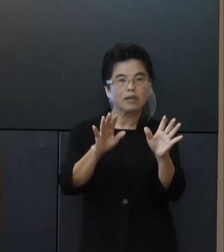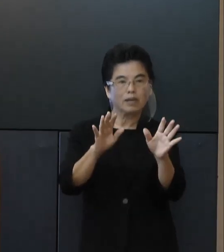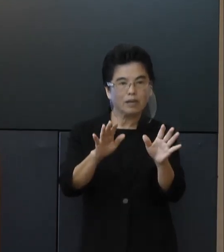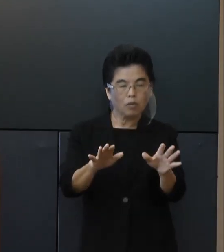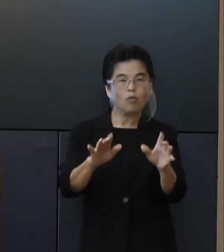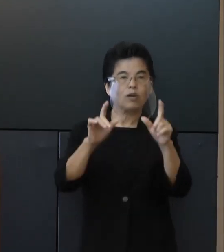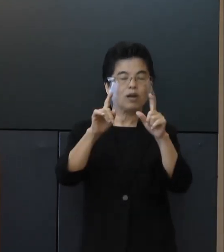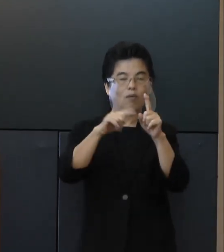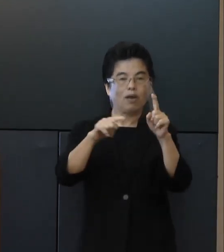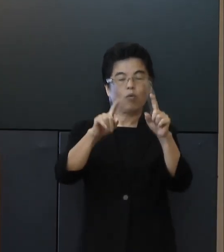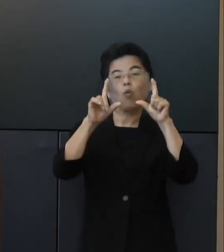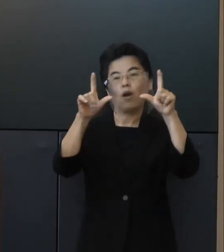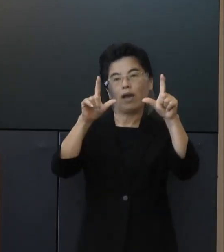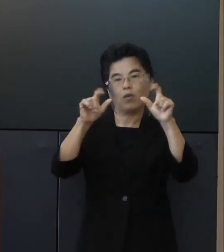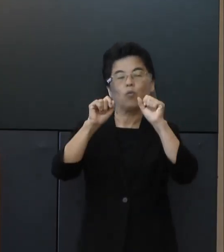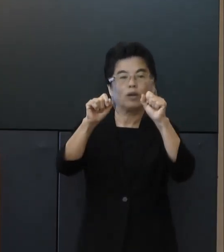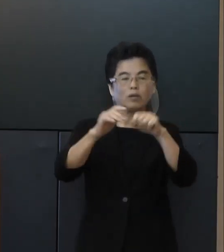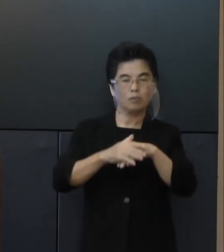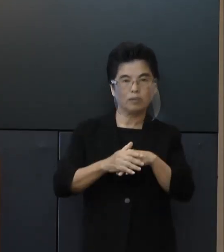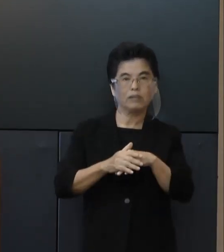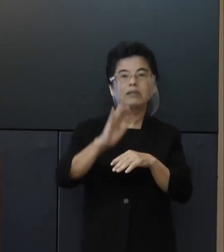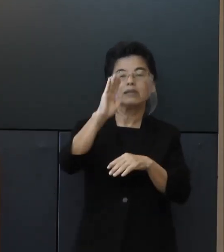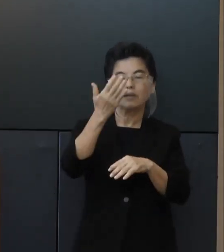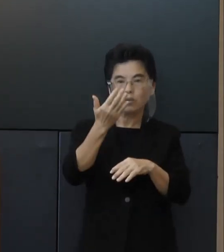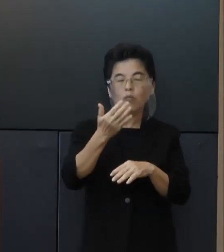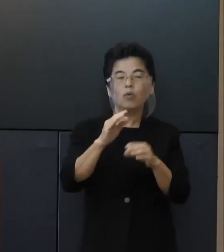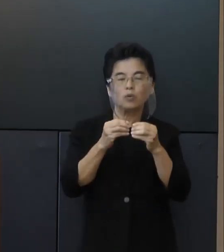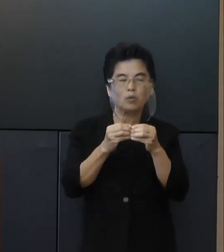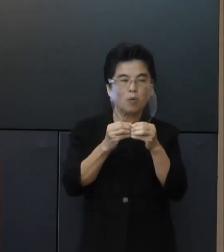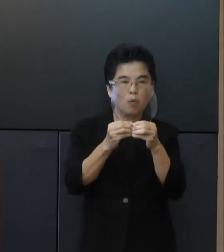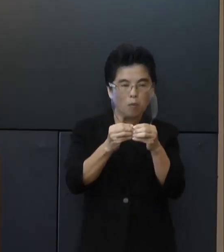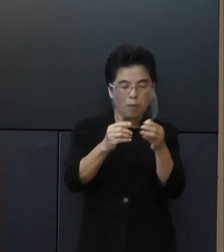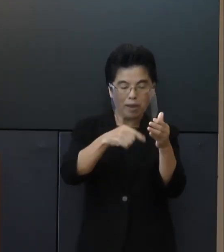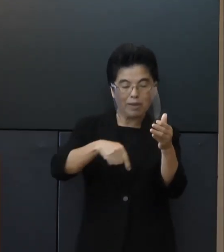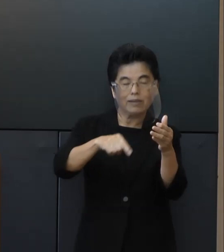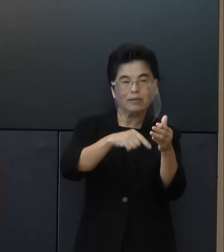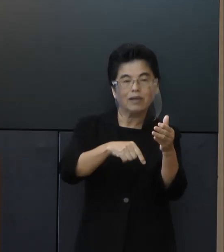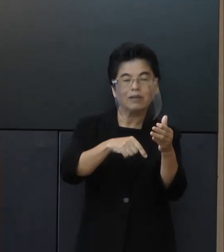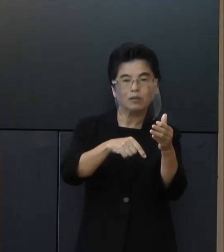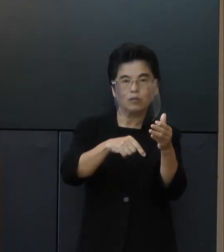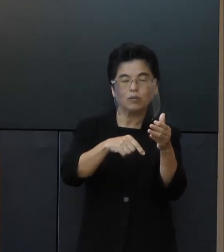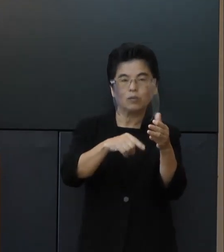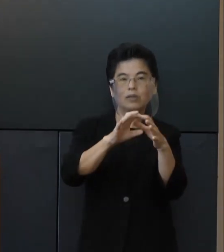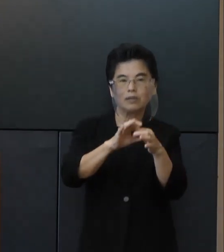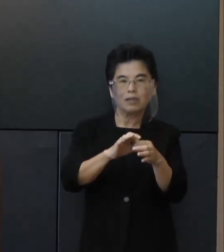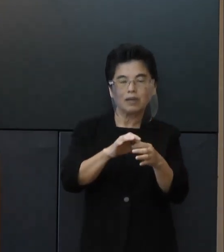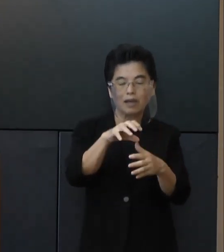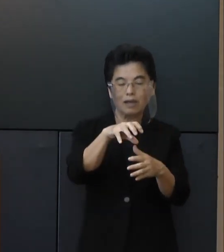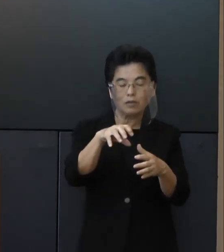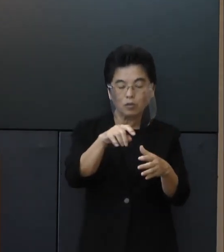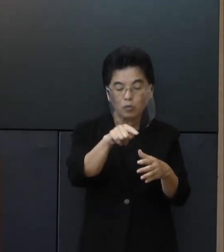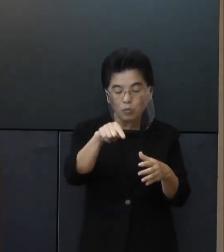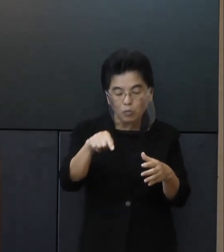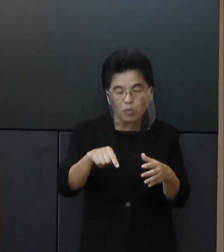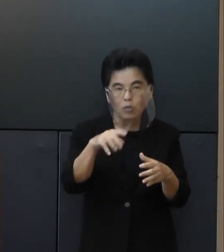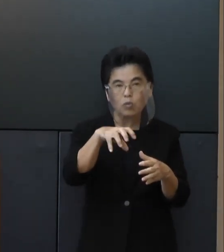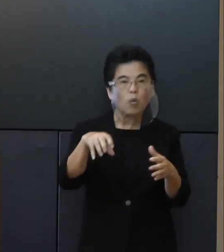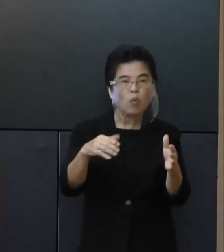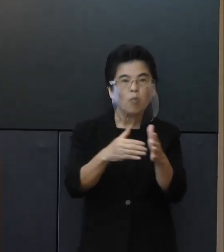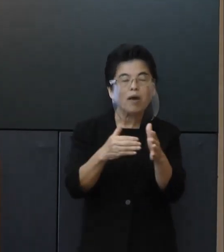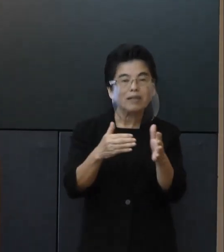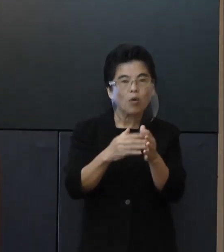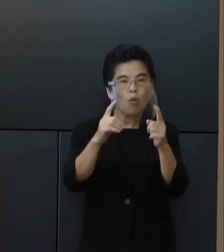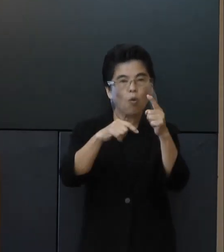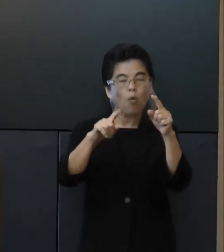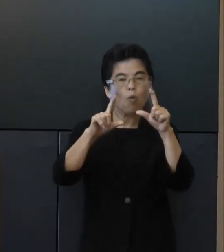せていただいております。しかし、その細かい点などについて、どこまでを公開するのかということについ